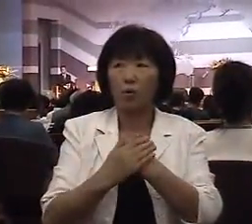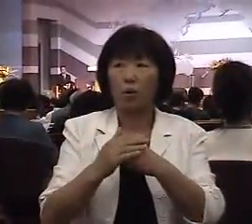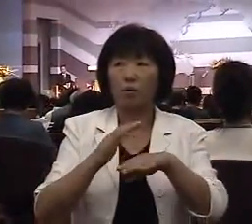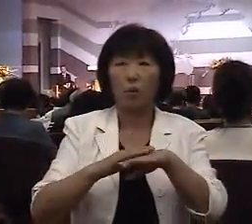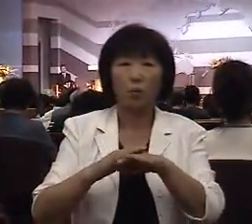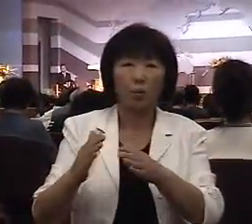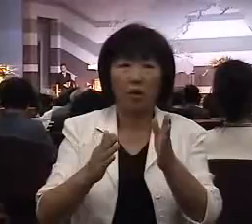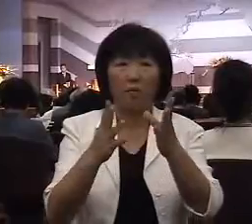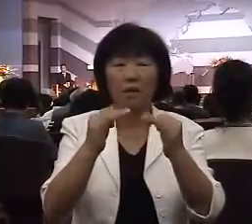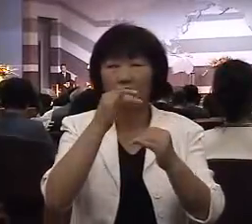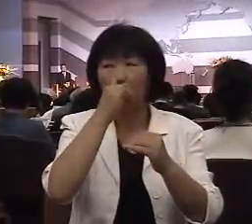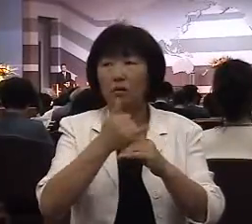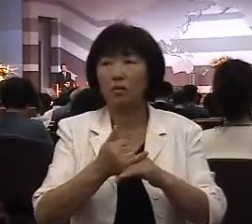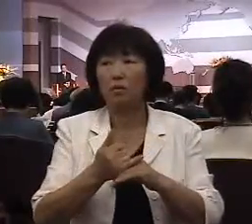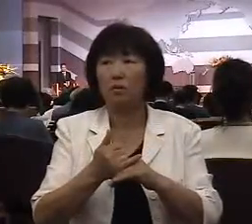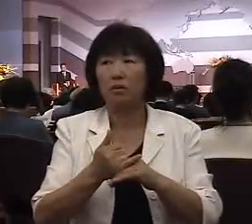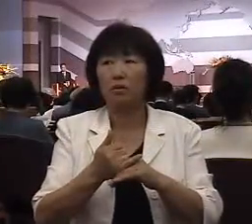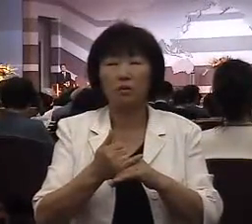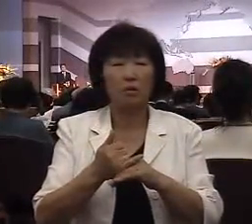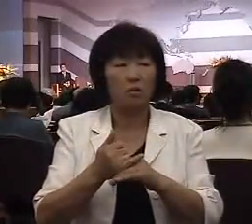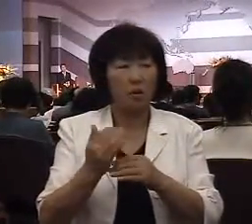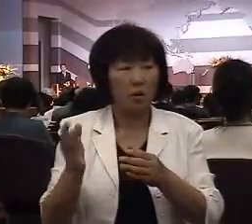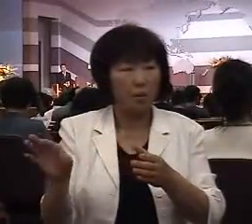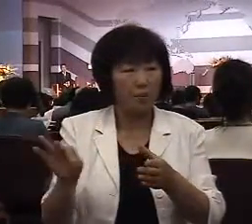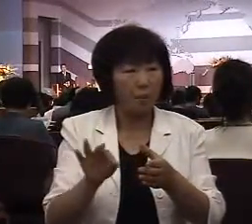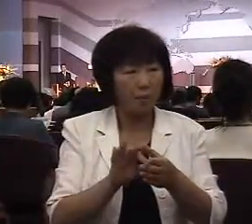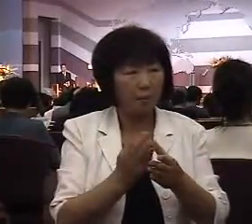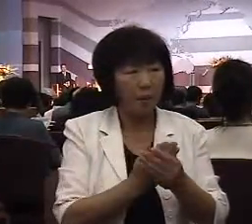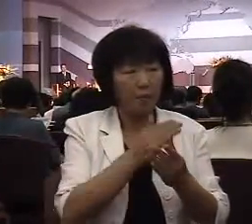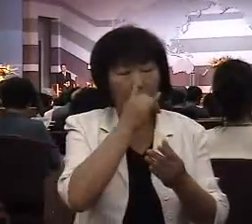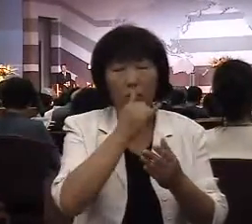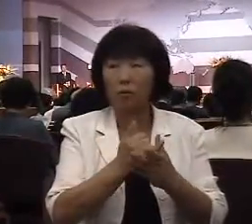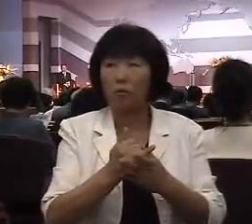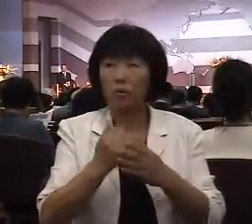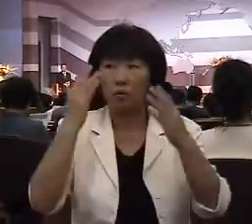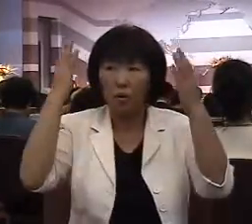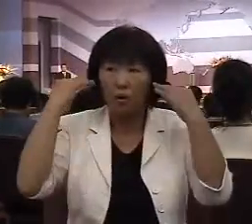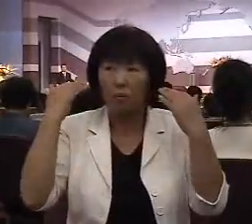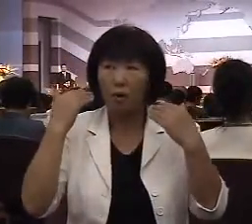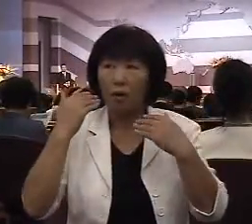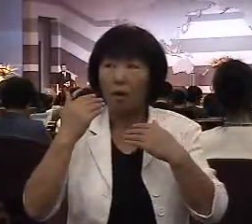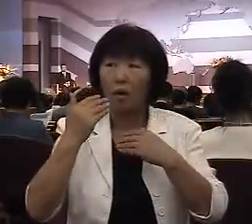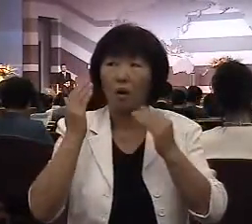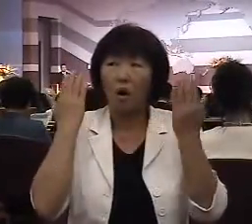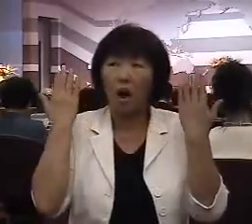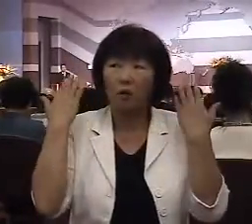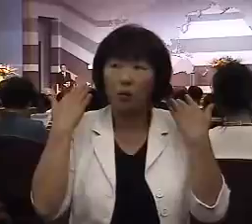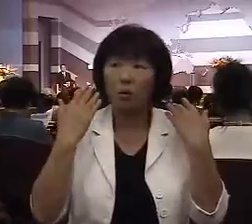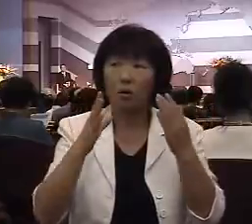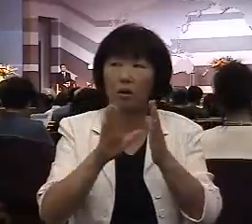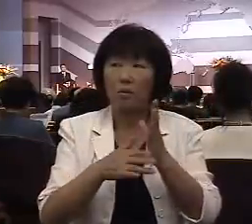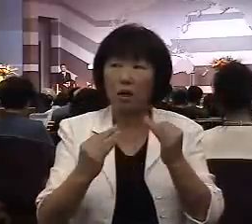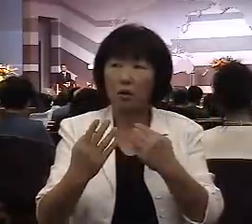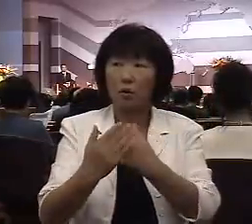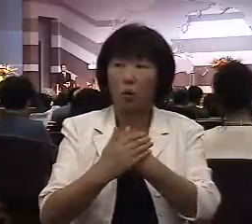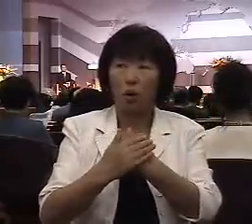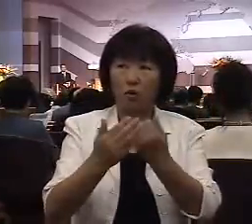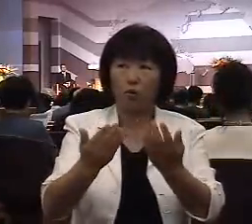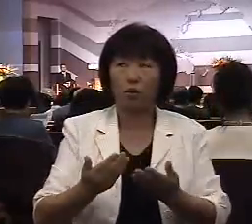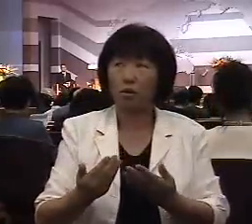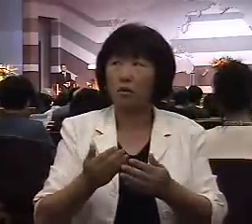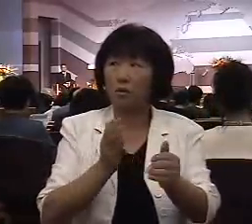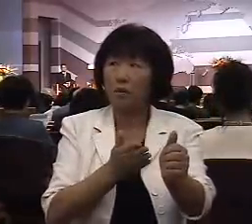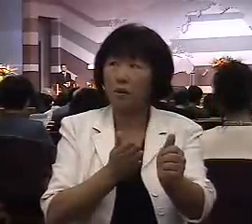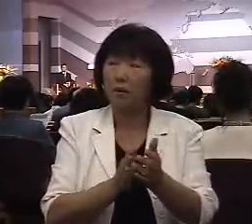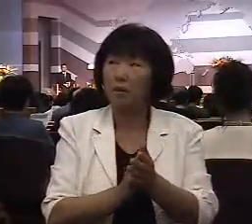여러분 발런티어 해주시고 삽지도 있는데 여러분들 그 여름성경학교 때 많이들 도와주시기를 부탁드립니다. 제